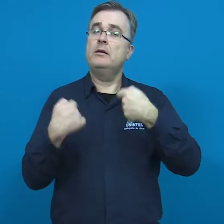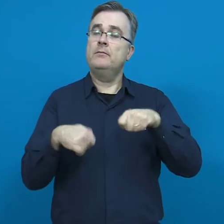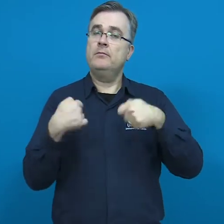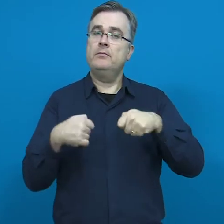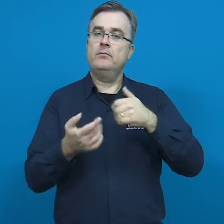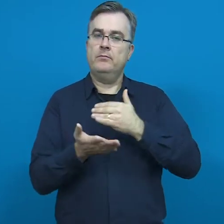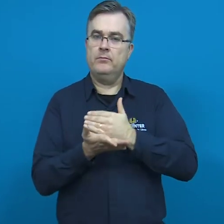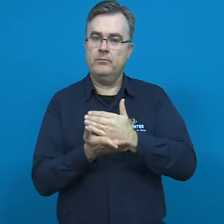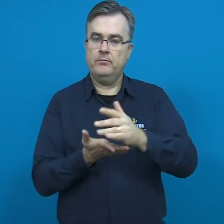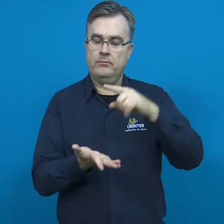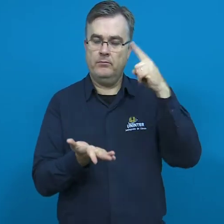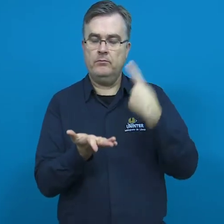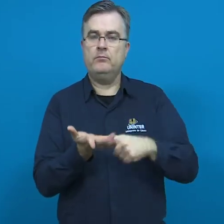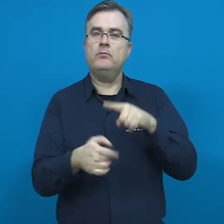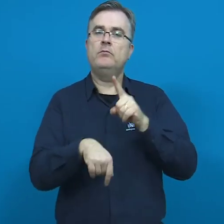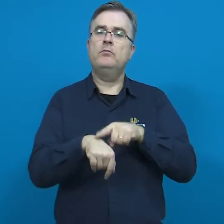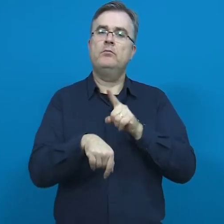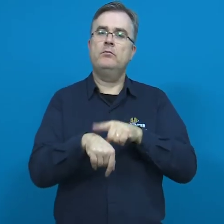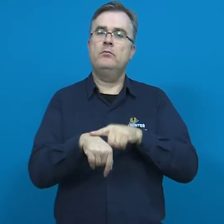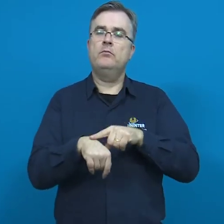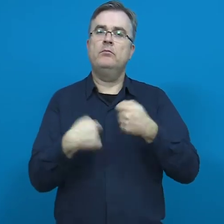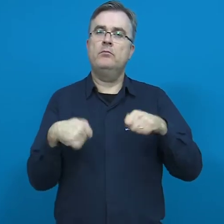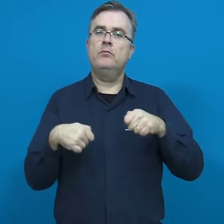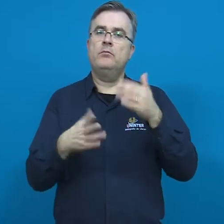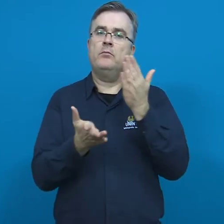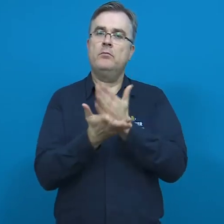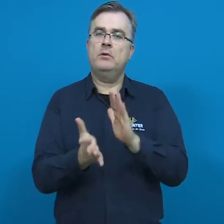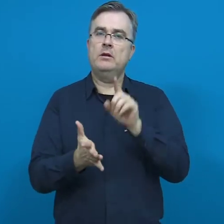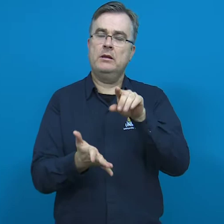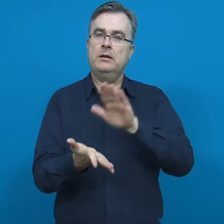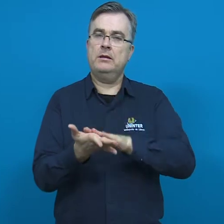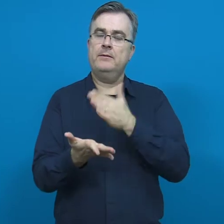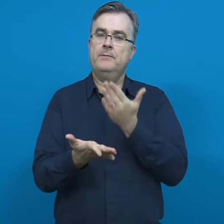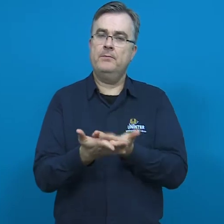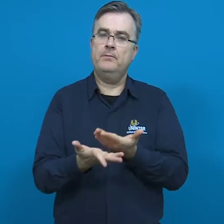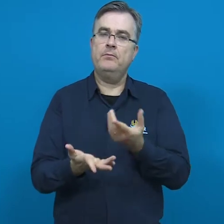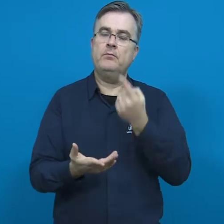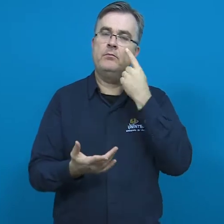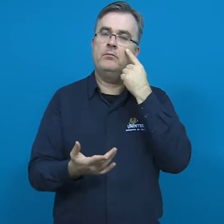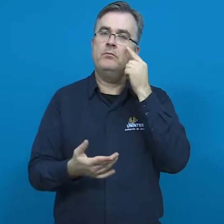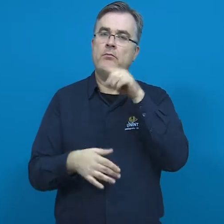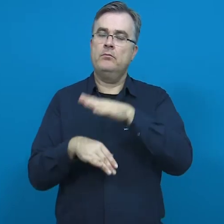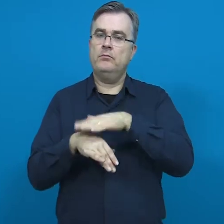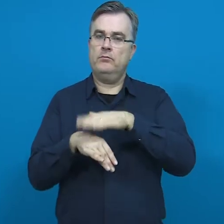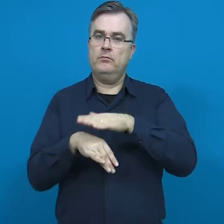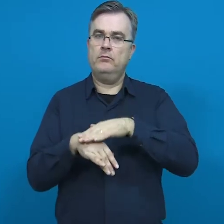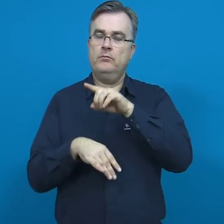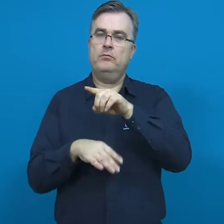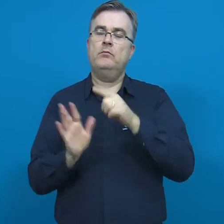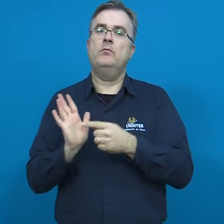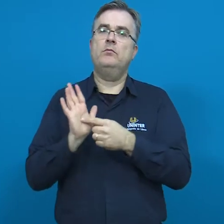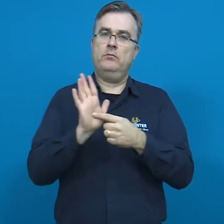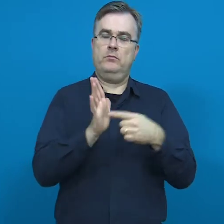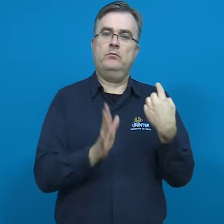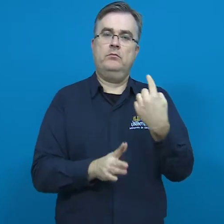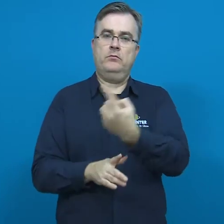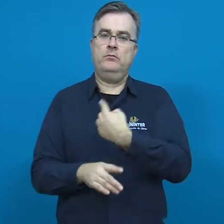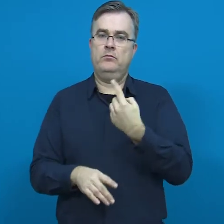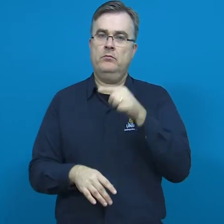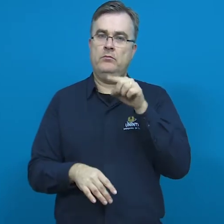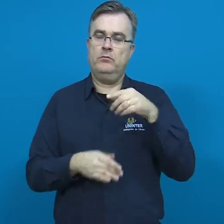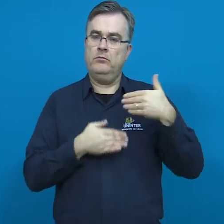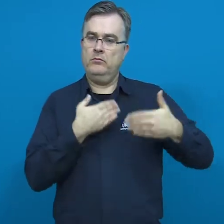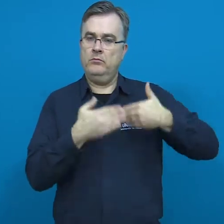não precisar, a partir de um determinado momento, de não precisar mais desse intérprete, né? Mas vamos deixar que ela mesma se apresente